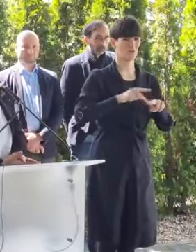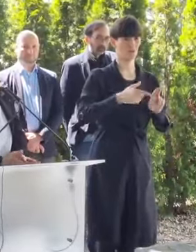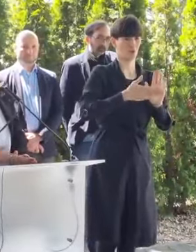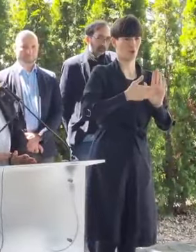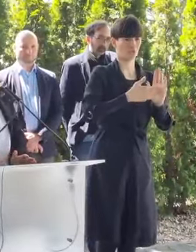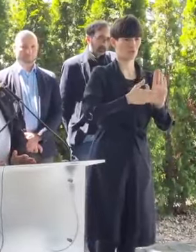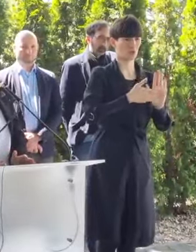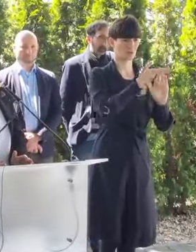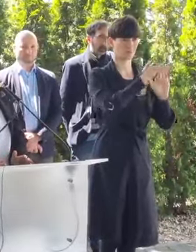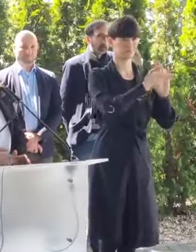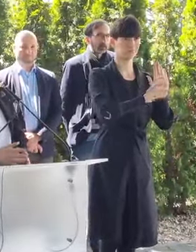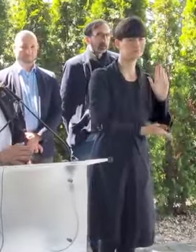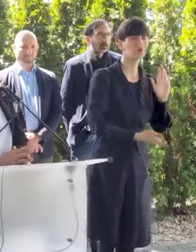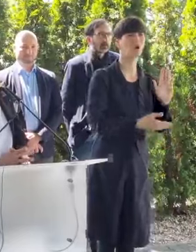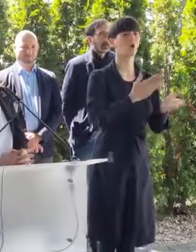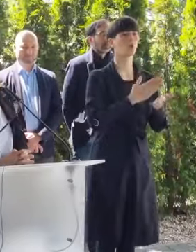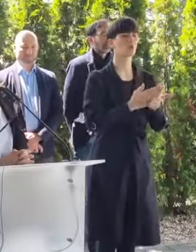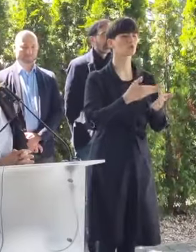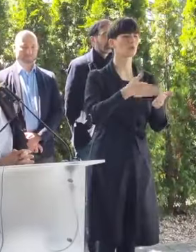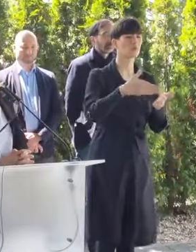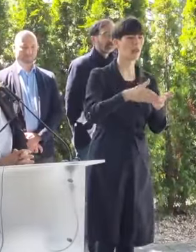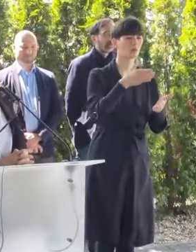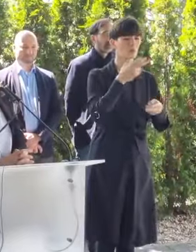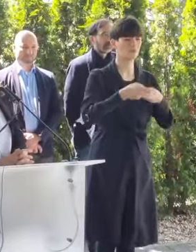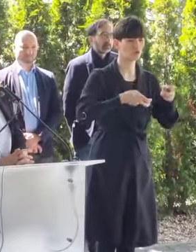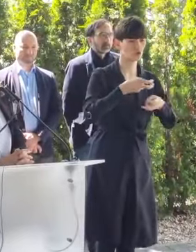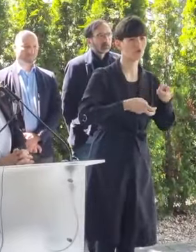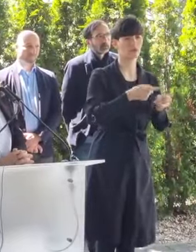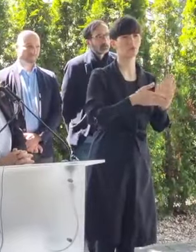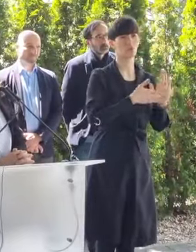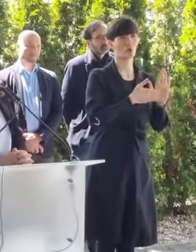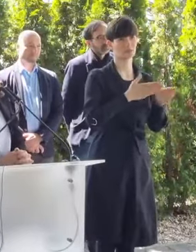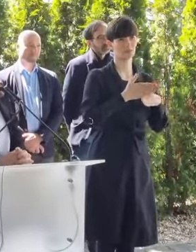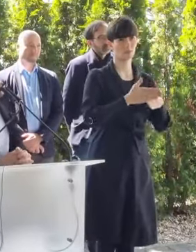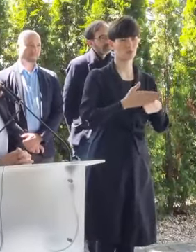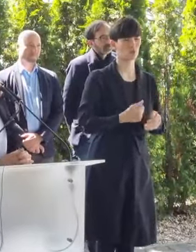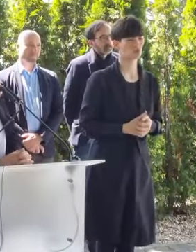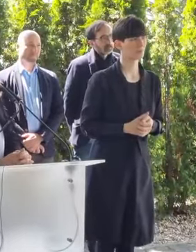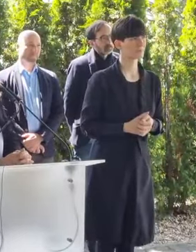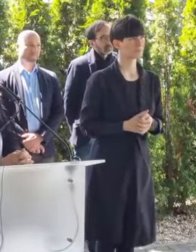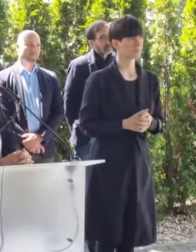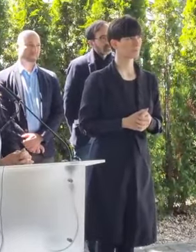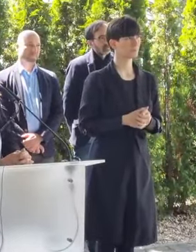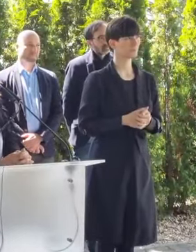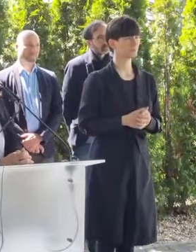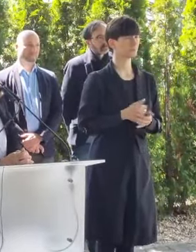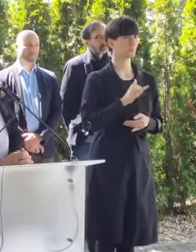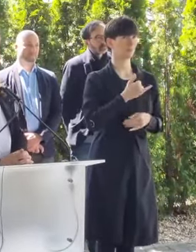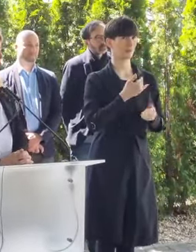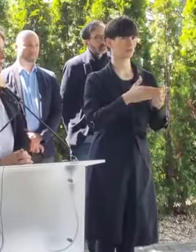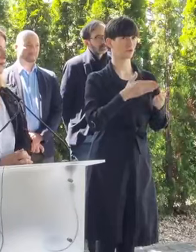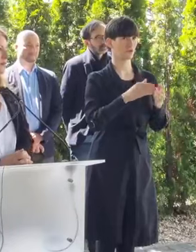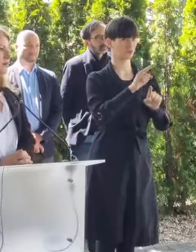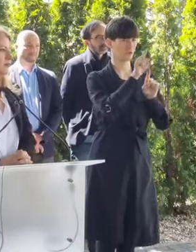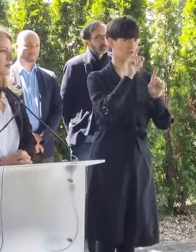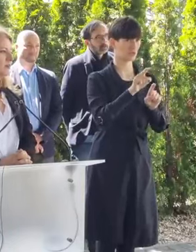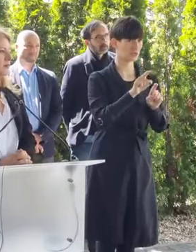dôkazy aj pre neskoršie vyvodenie zodpovednosti. Ešte keď dovolíte jednu otázku. Tá skúsenosť, ktorú